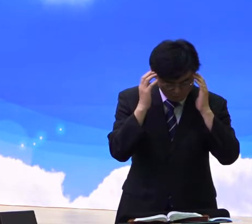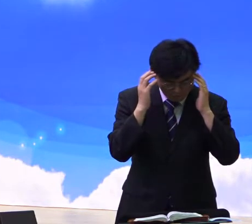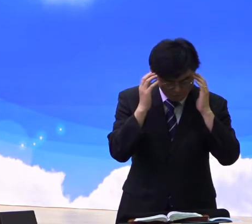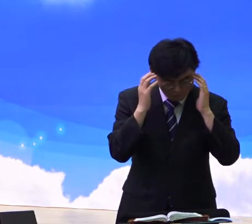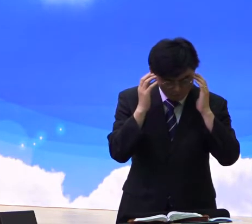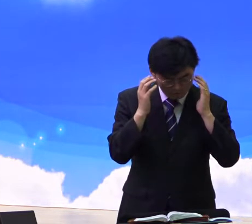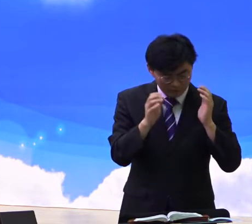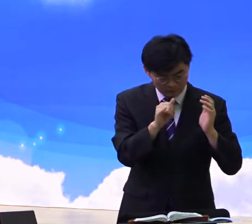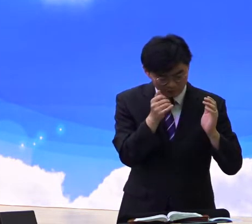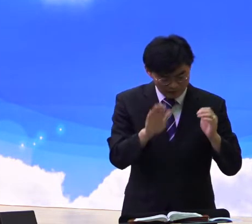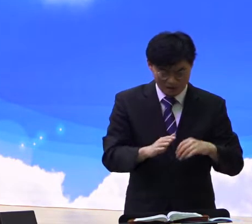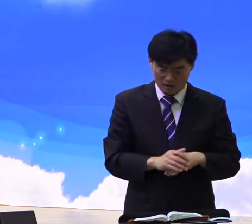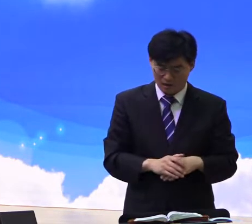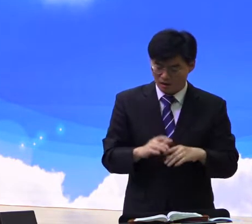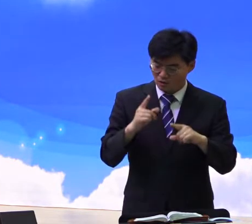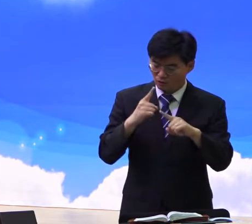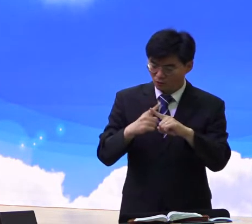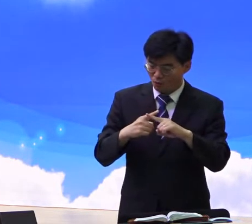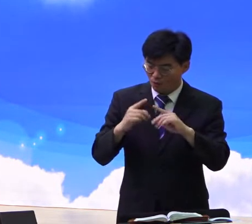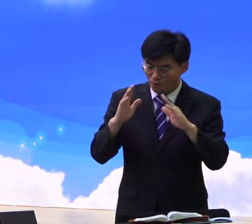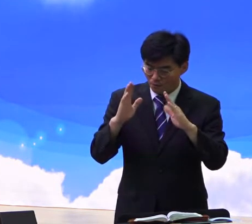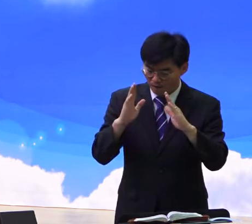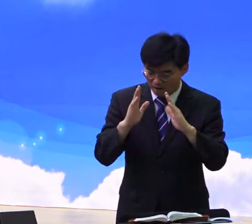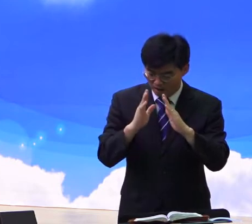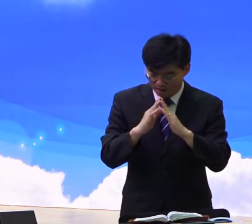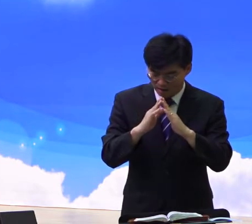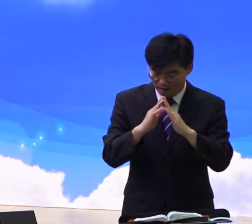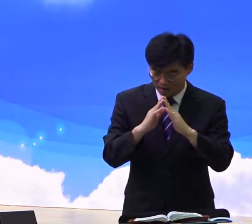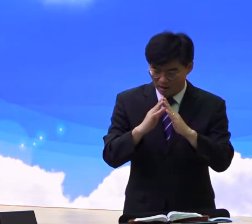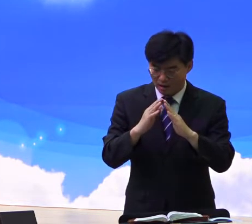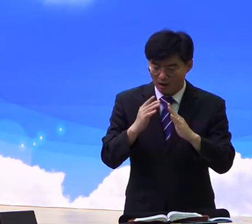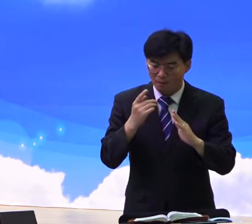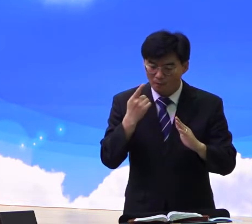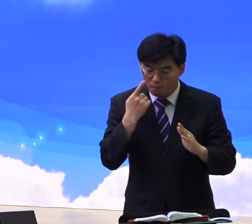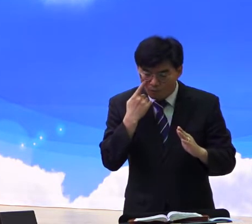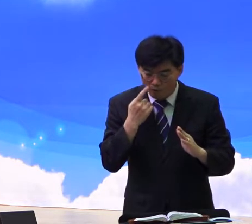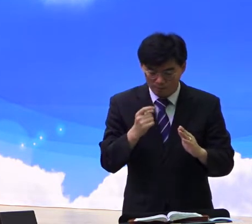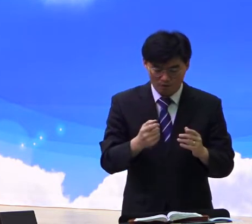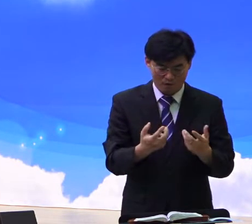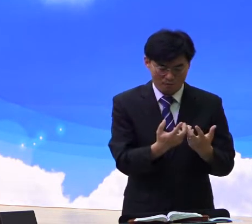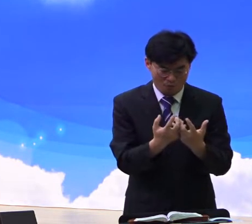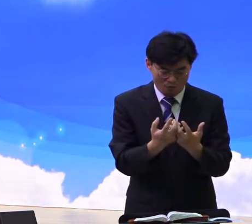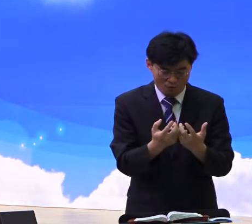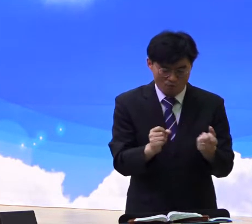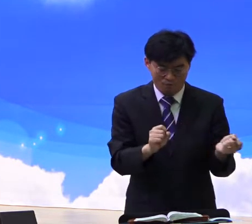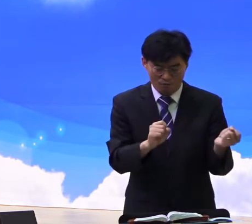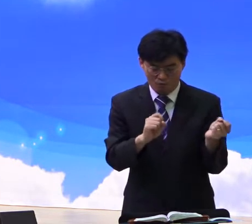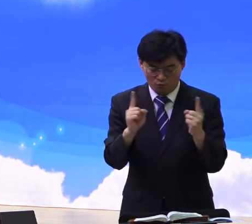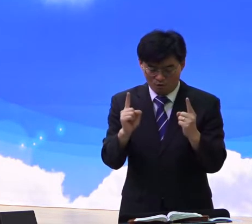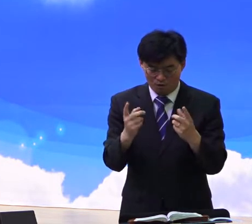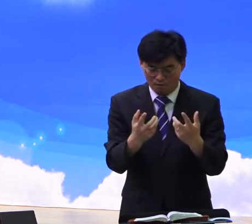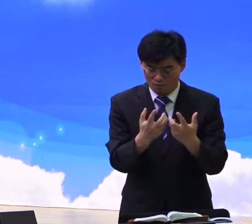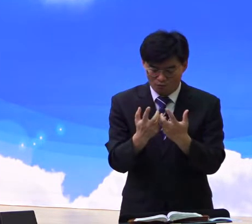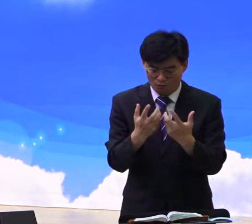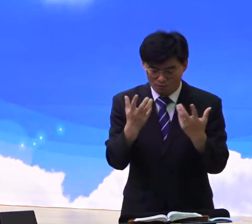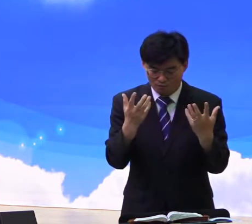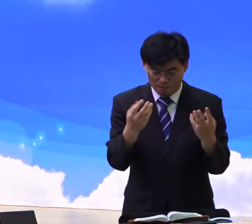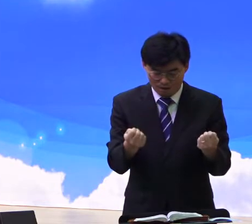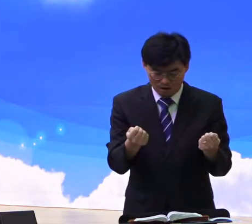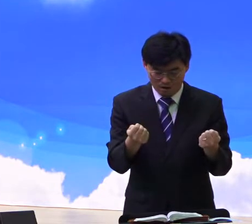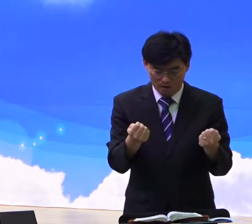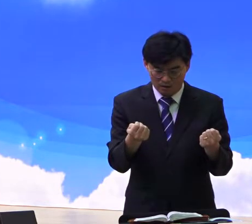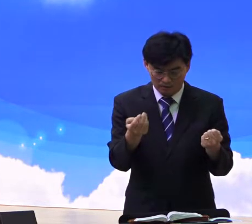모이는 교회로 성장시킴이 목회의 성공 조건이었고 부러움의 대상이었습니다. 그렇지만